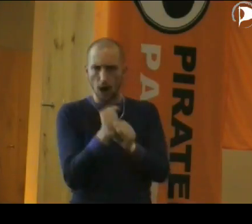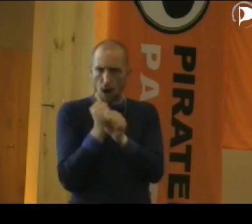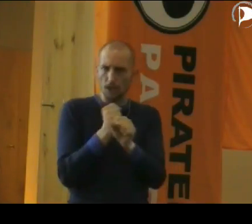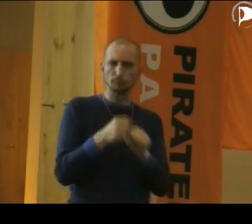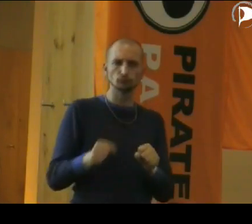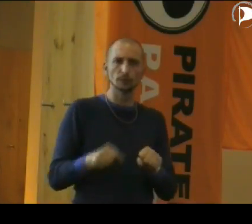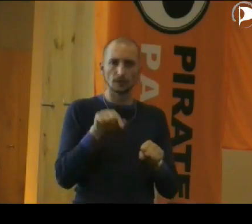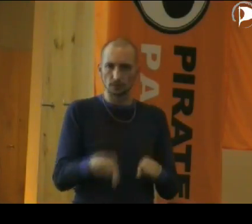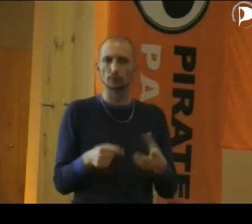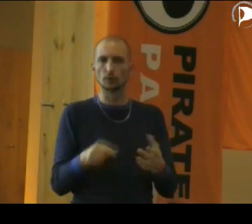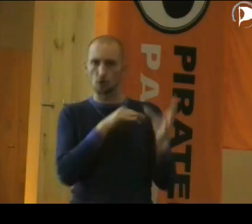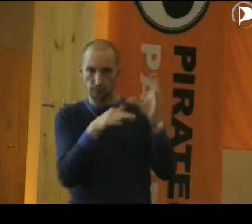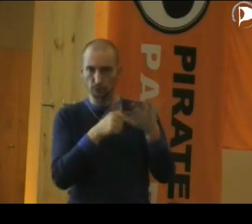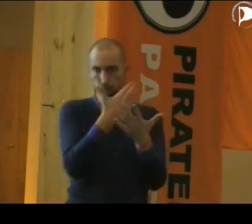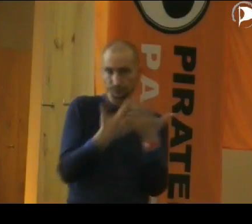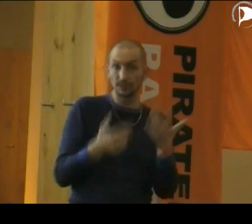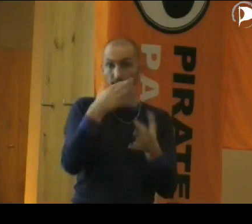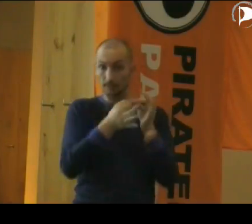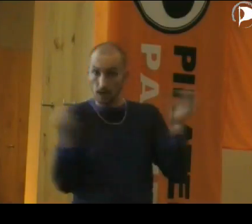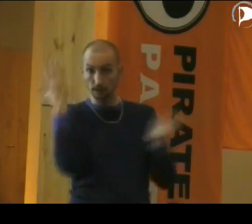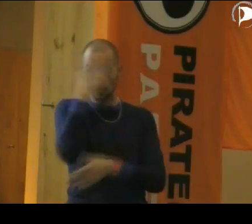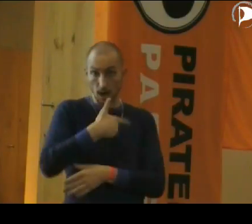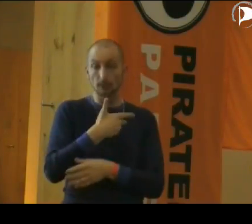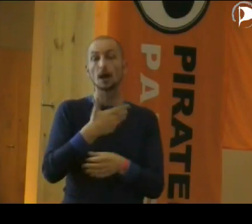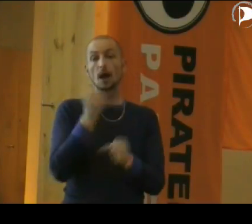die muster folge eines nachts arbeiten